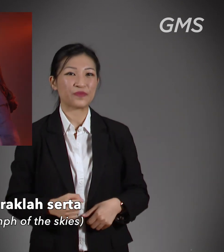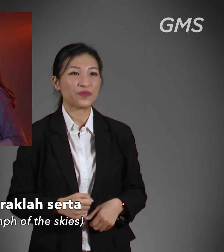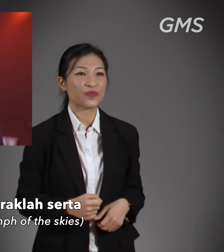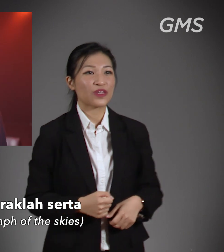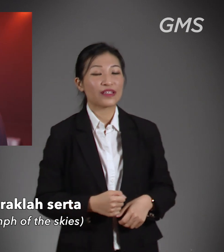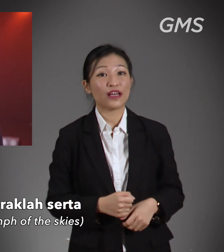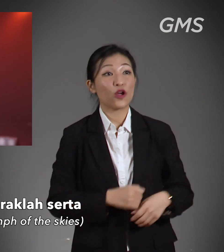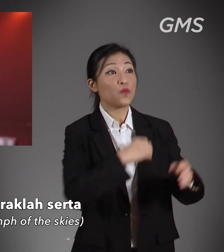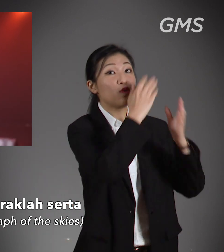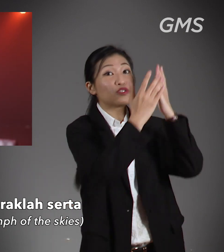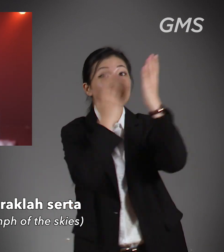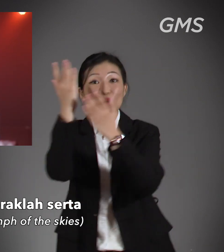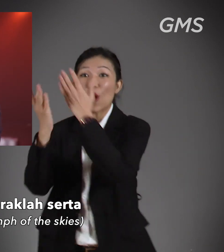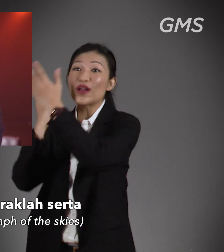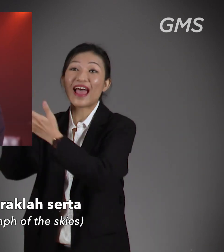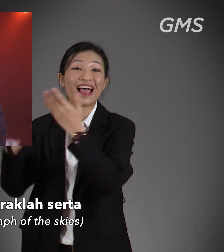bangkitlah dan